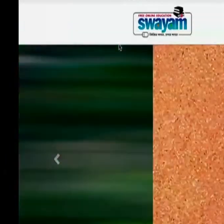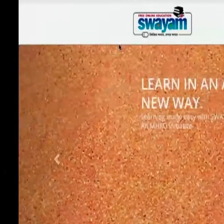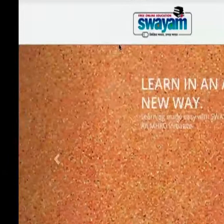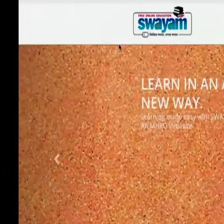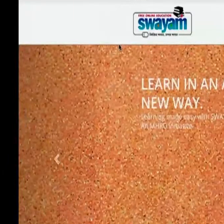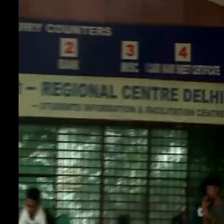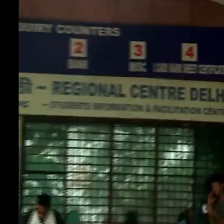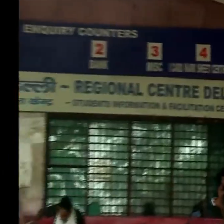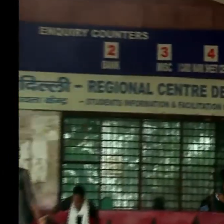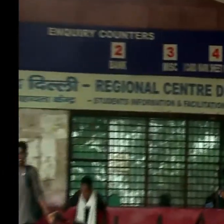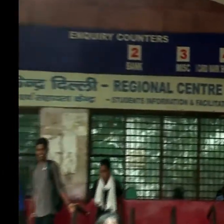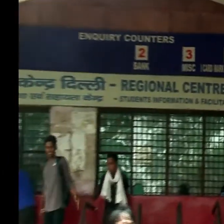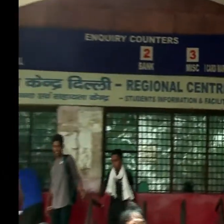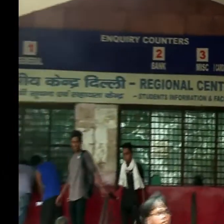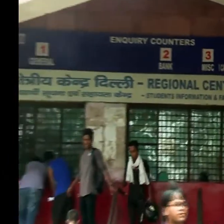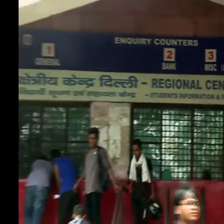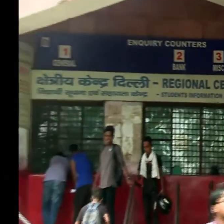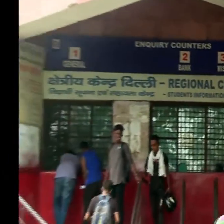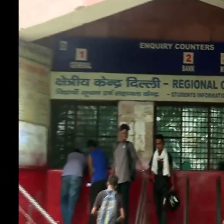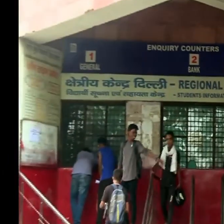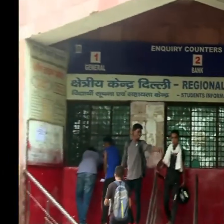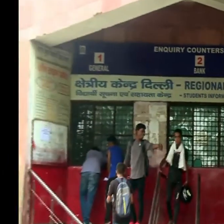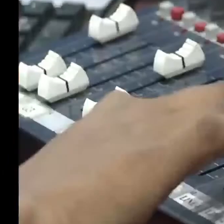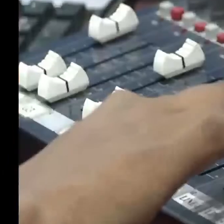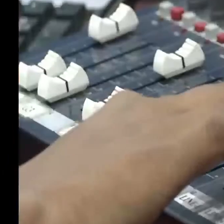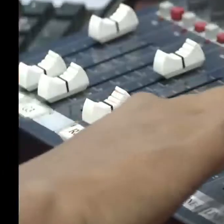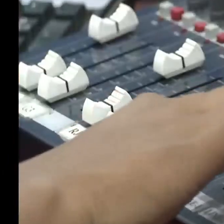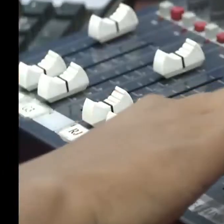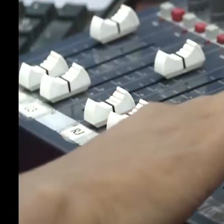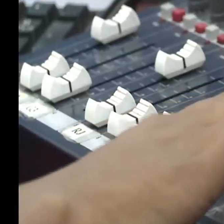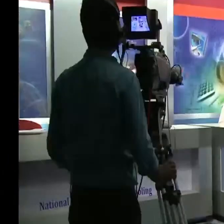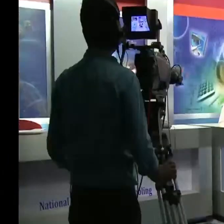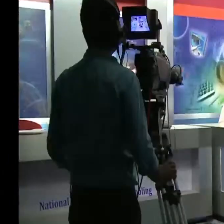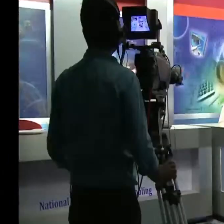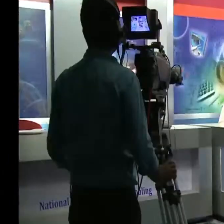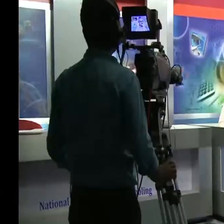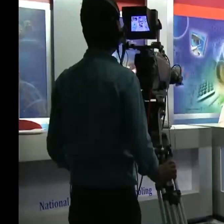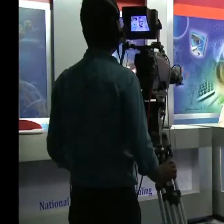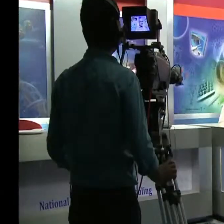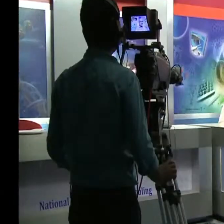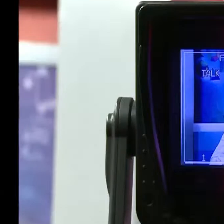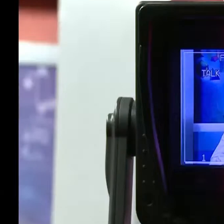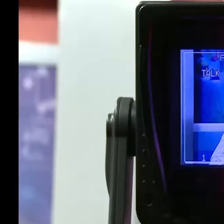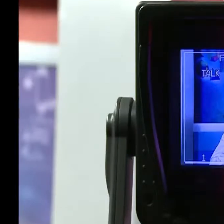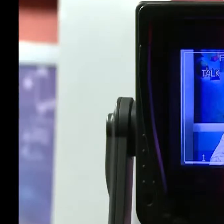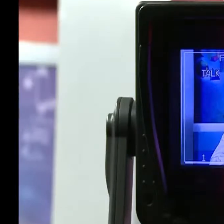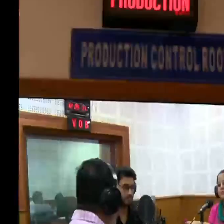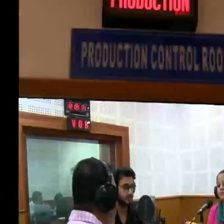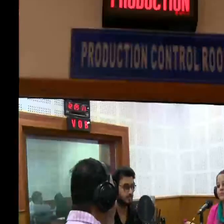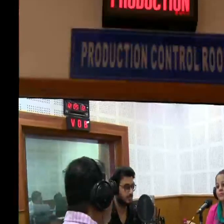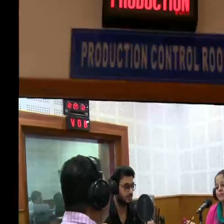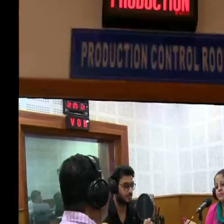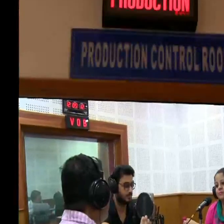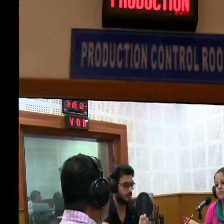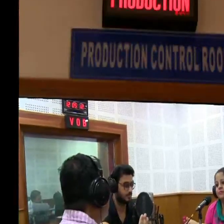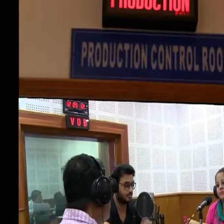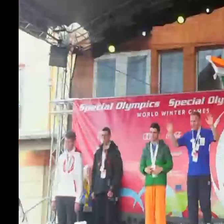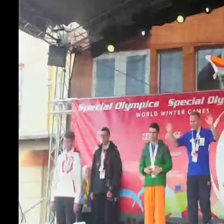चुने हम अपना जीत स्वयं बने हम अपना